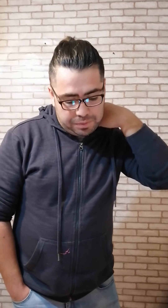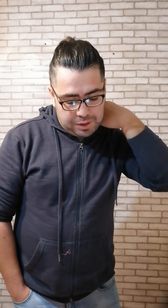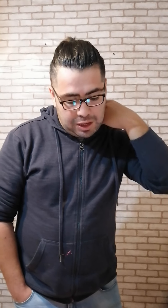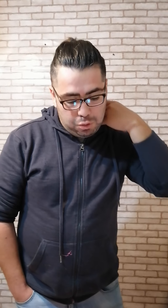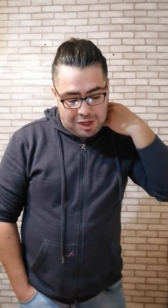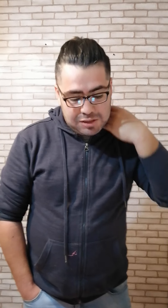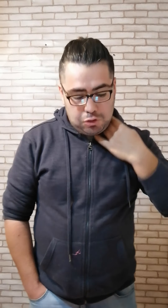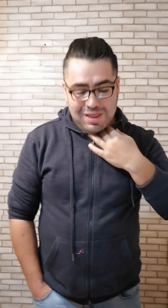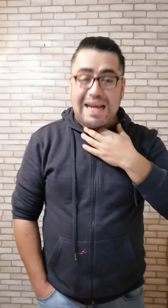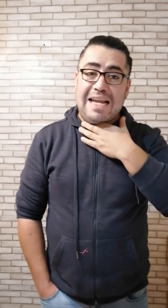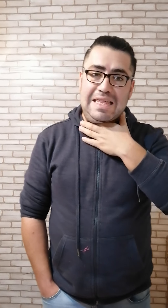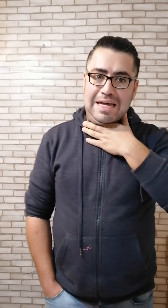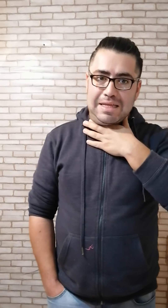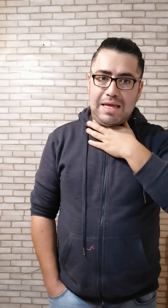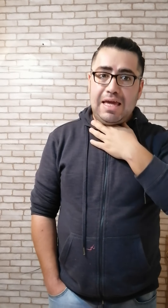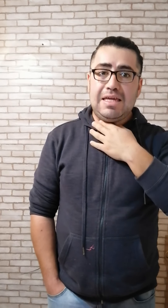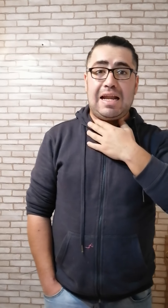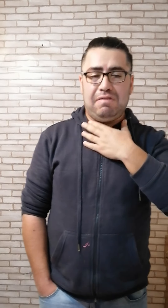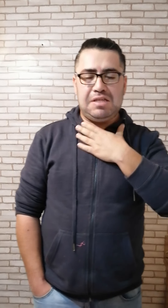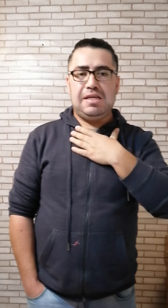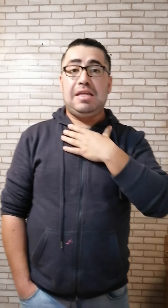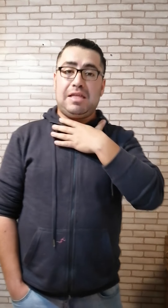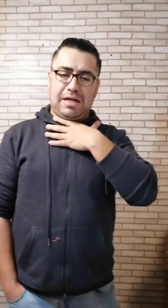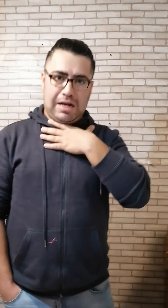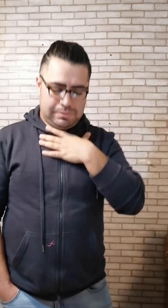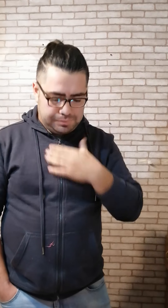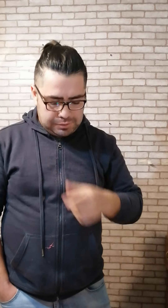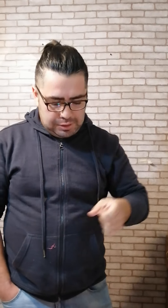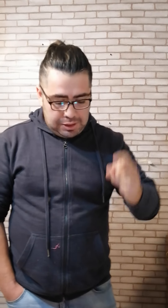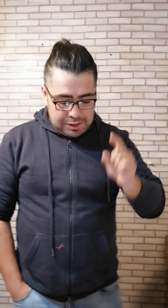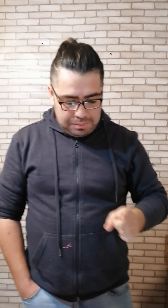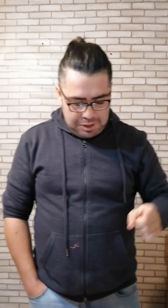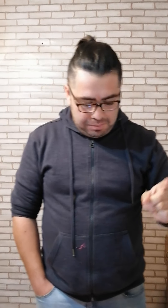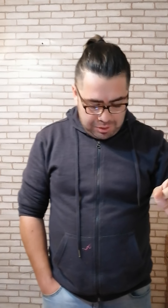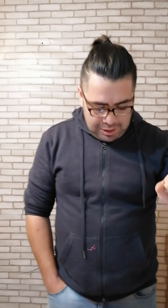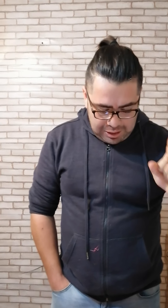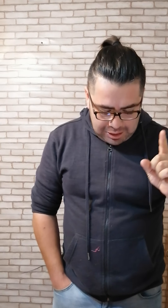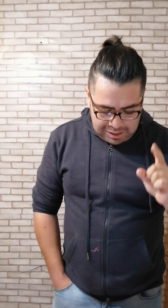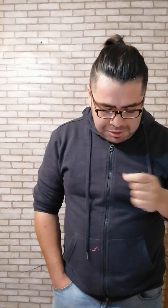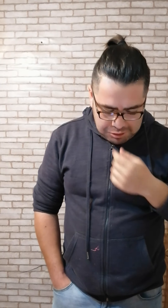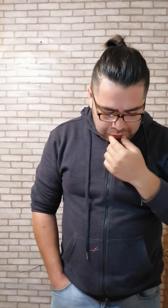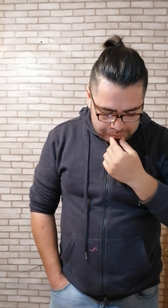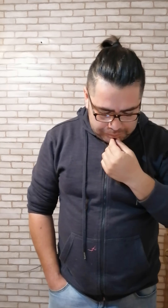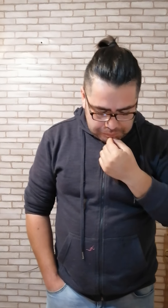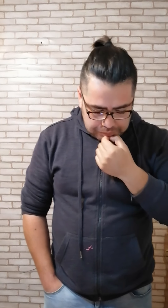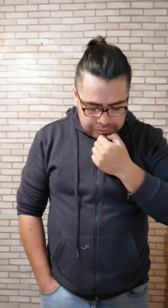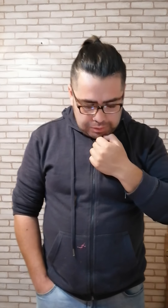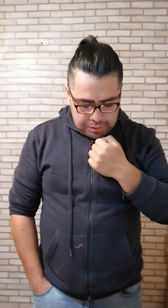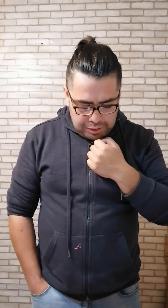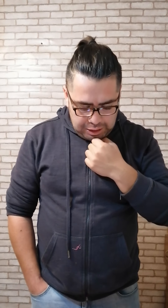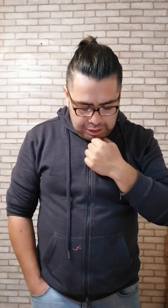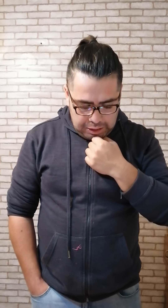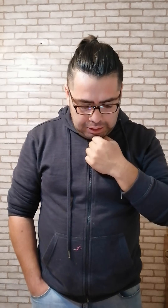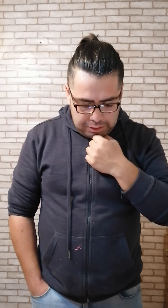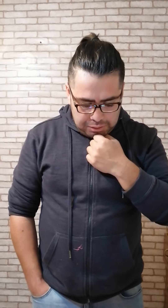educación de calidad y a la vez integral también la misión de